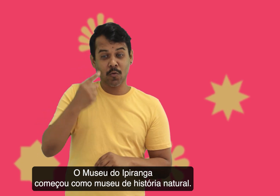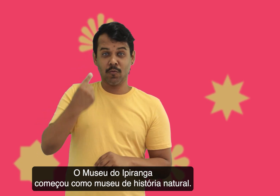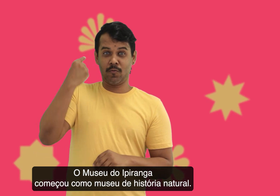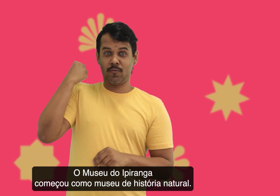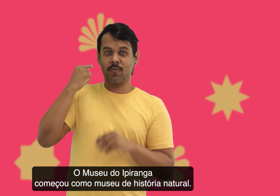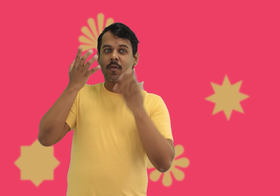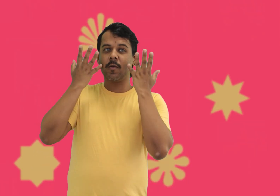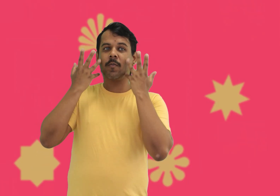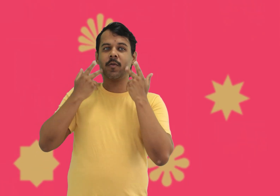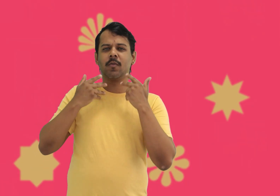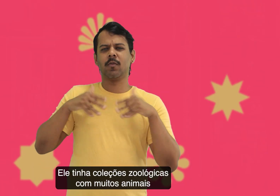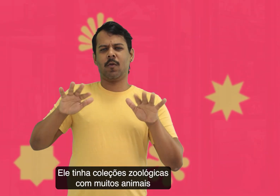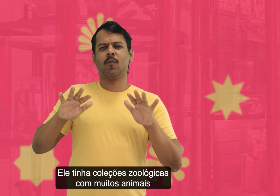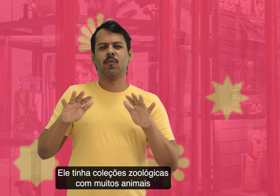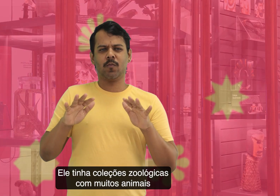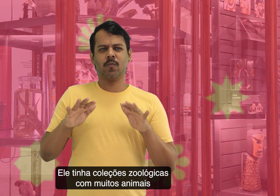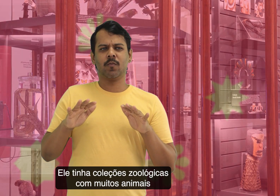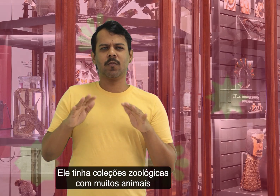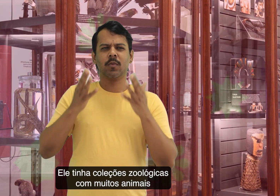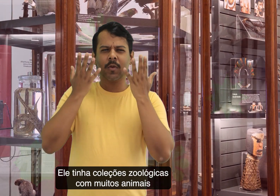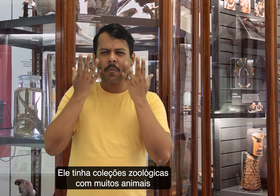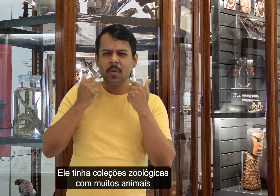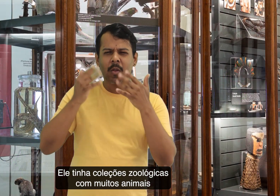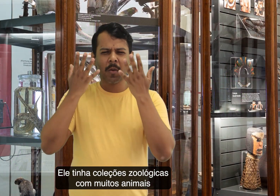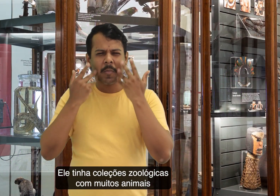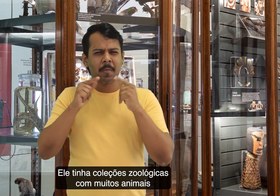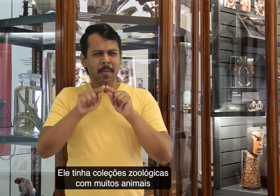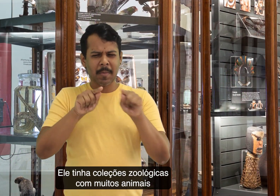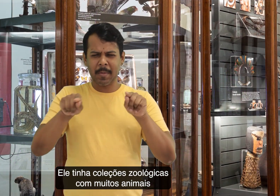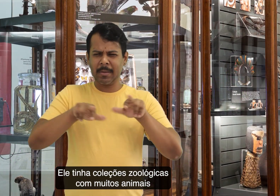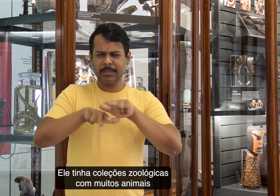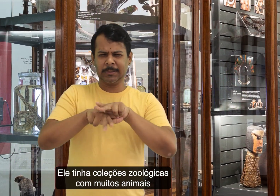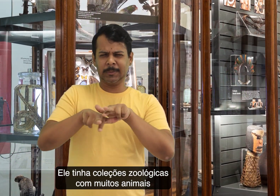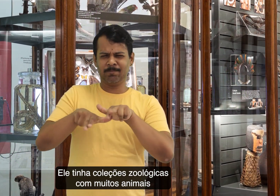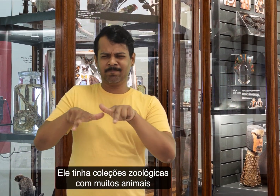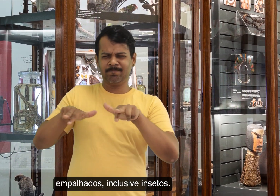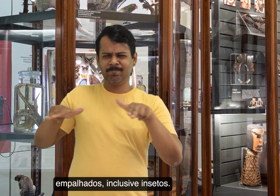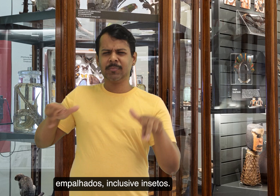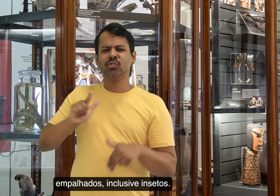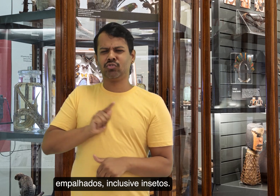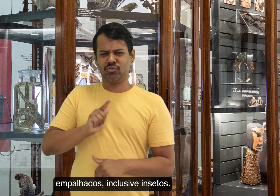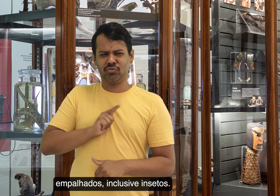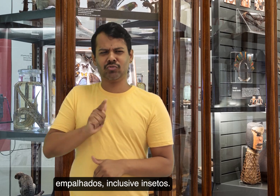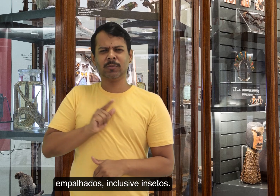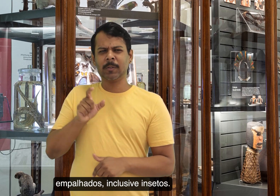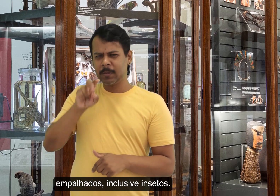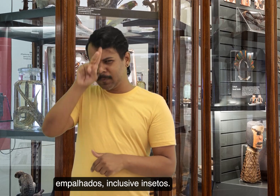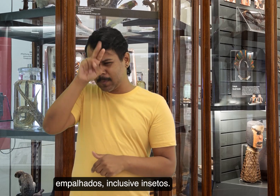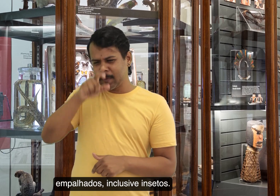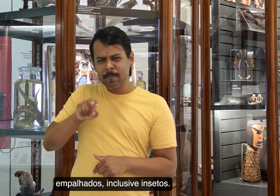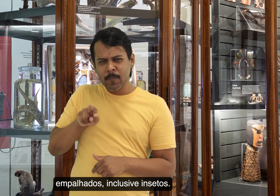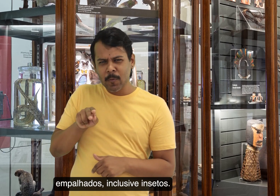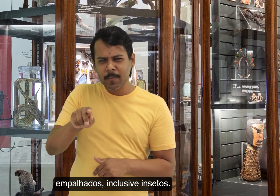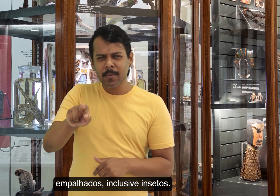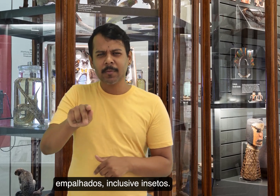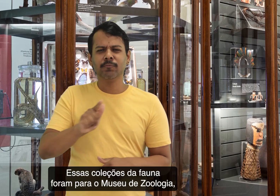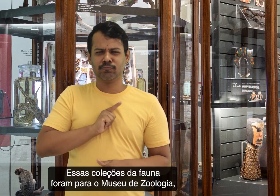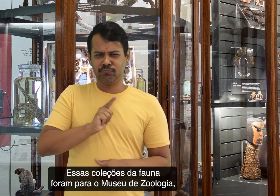de história natural. Ele tinha coleções zoológicas com muitos animais empalhados, inclusive insetos.